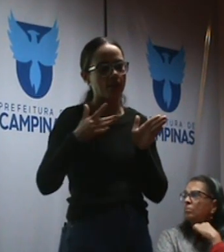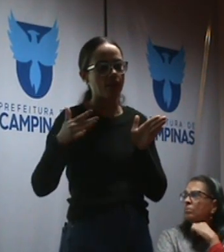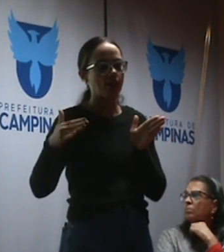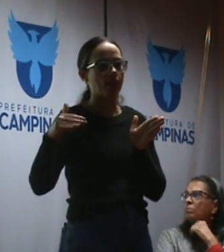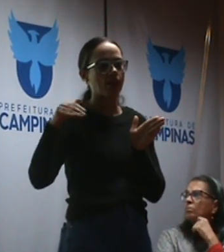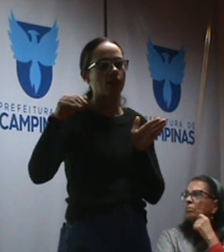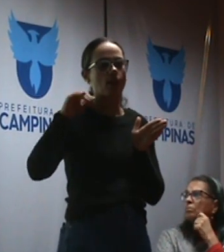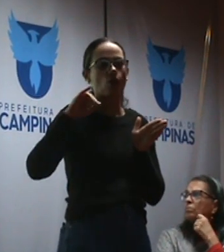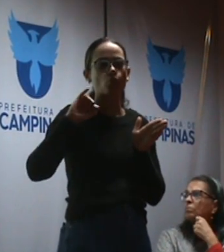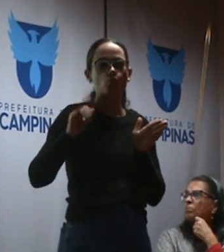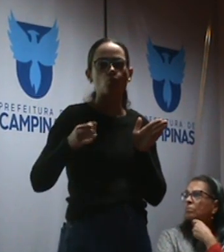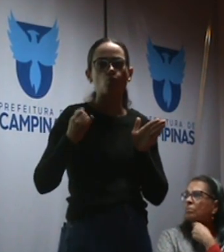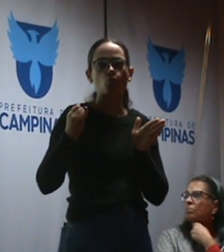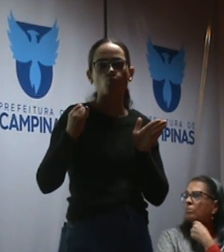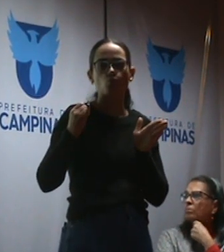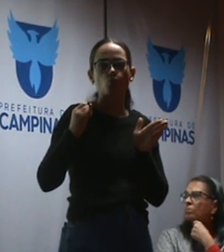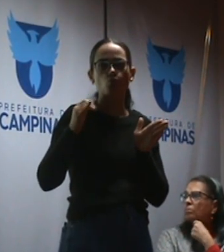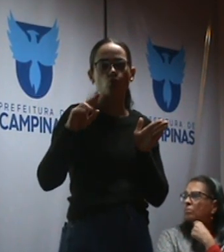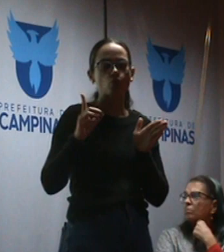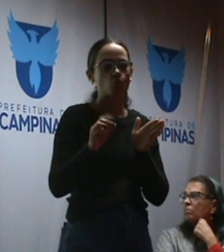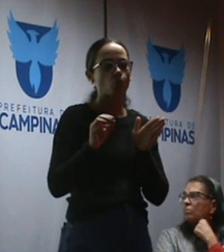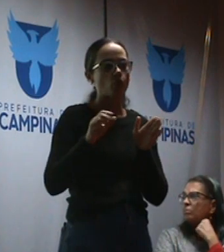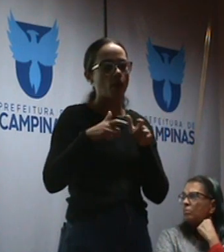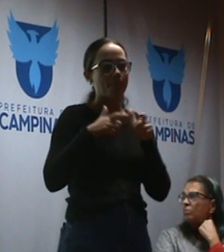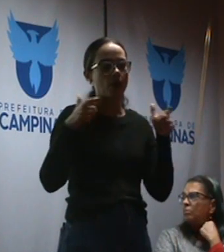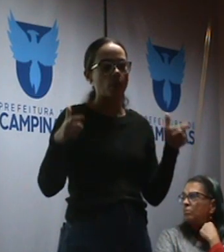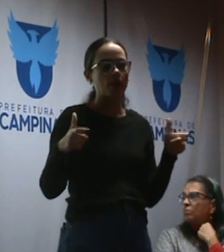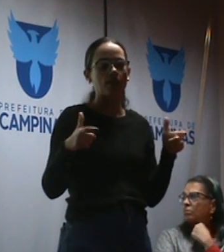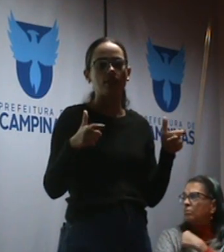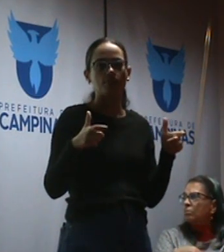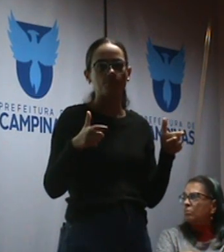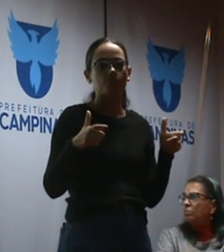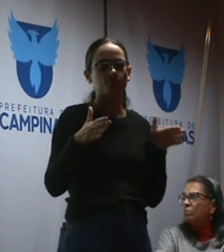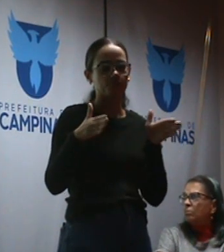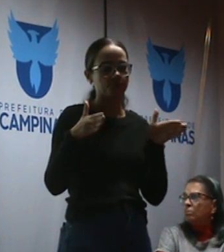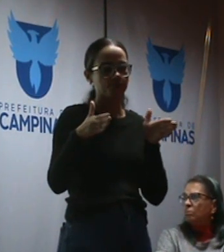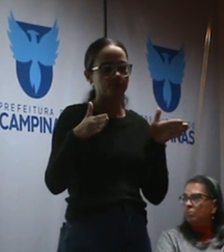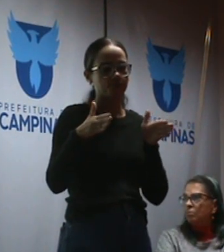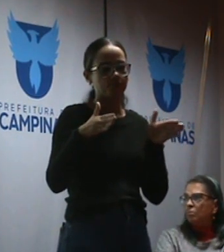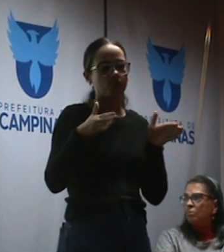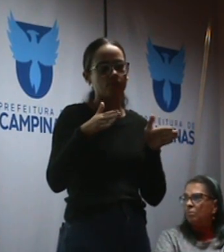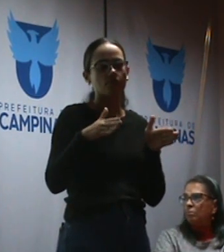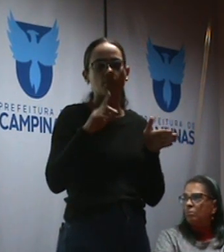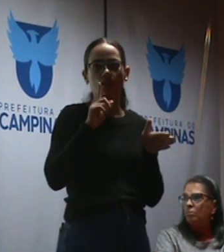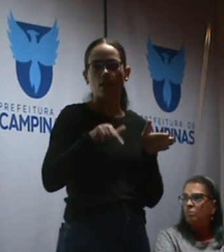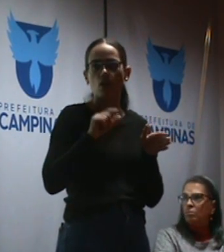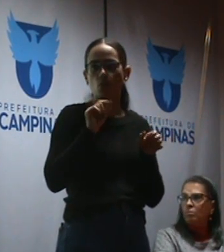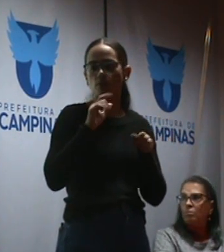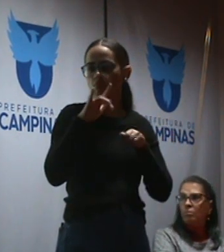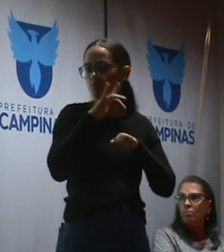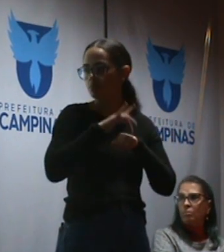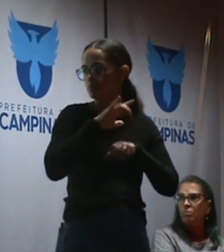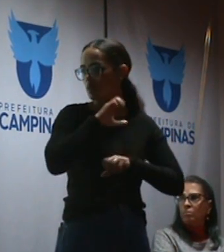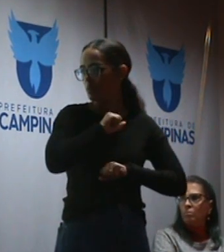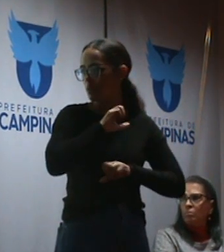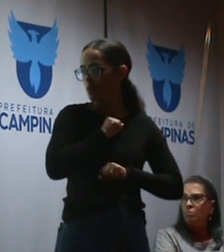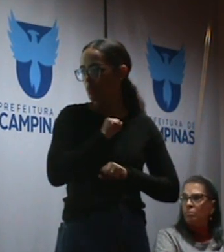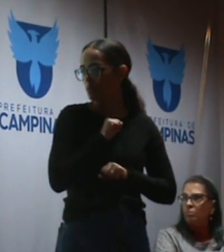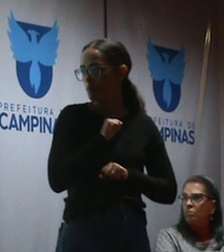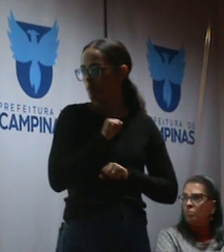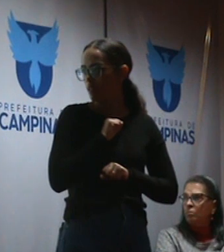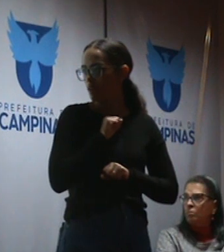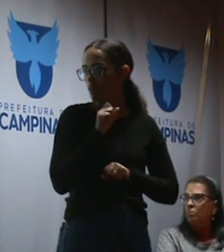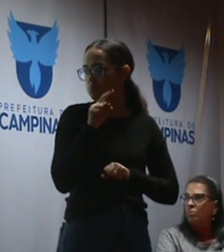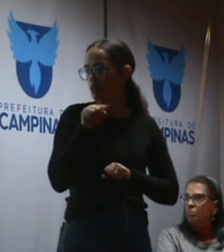junho, concentram aí a maioria dos casos no ano dengue, que a gente fala, né? Esse aqui é o mapa, cada bolinha